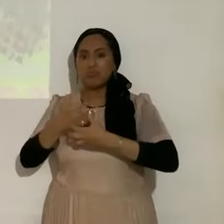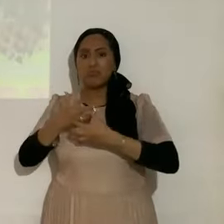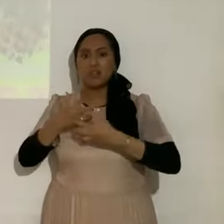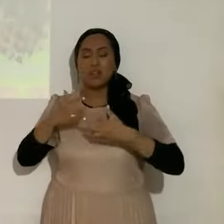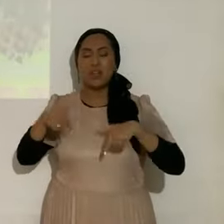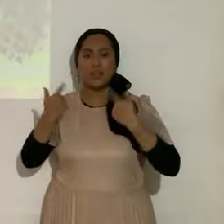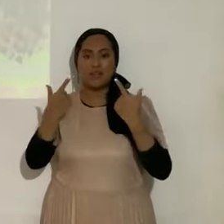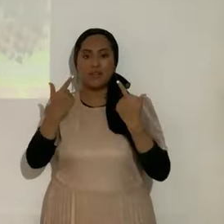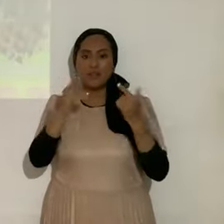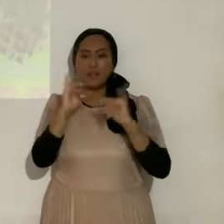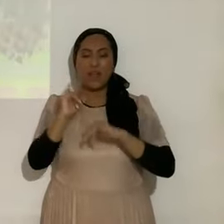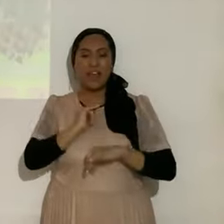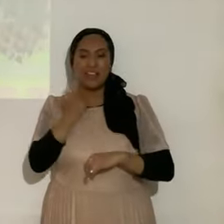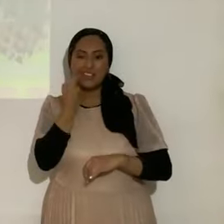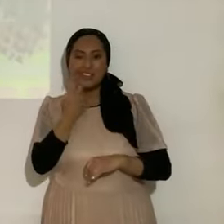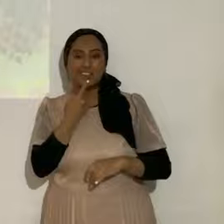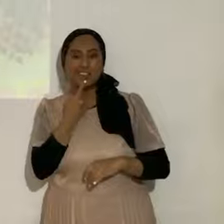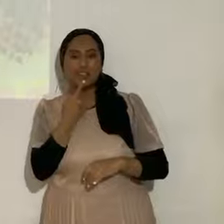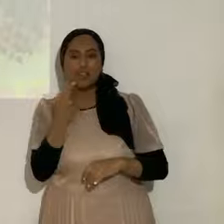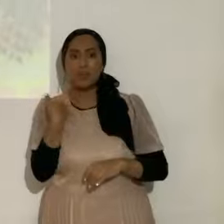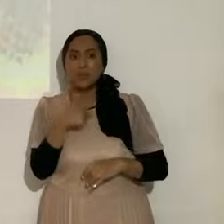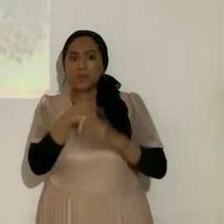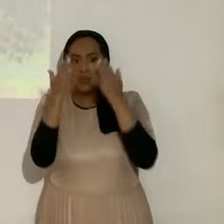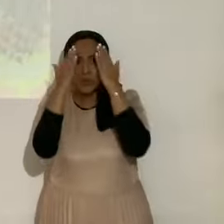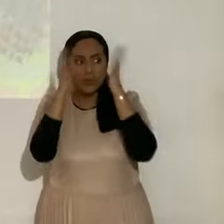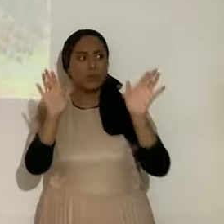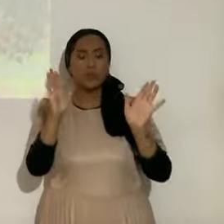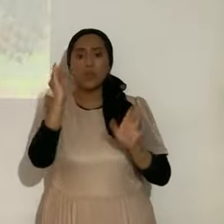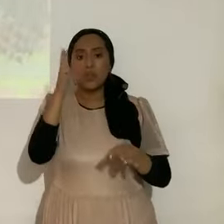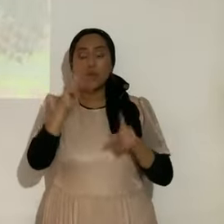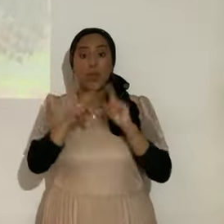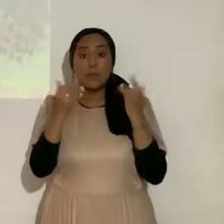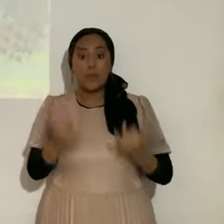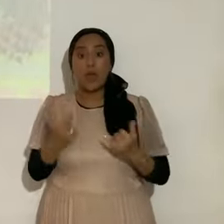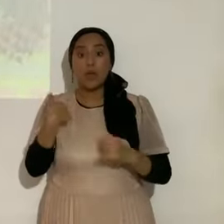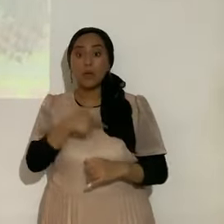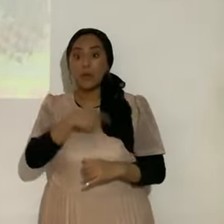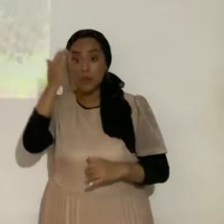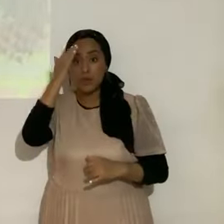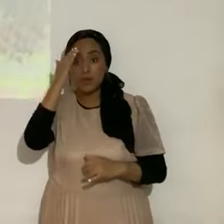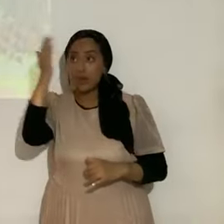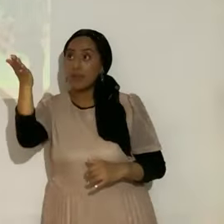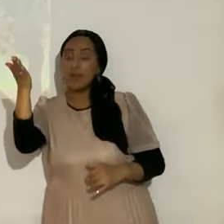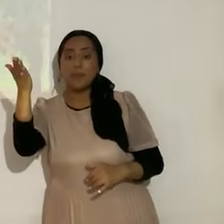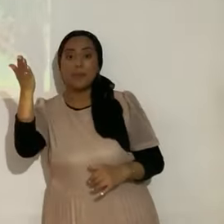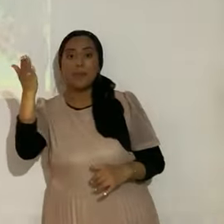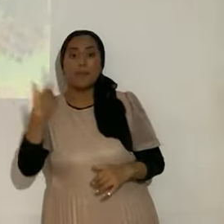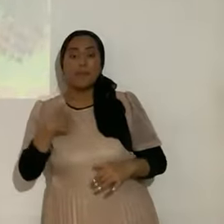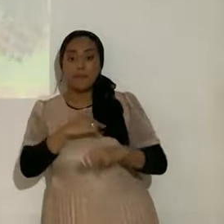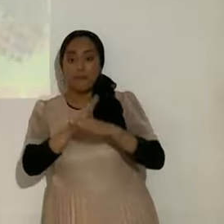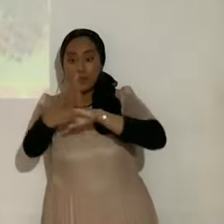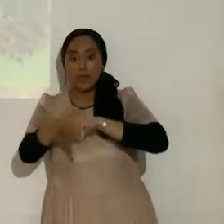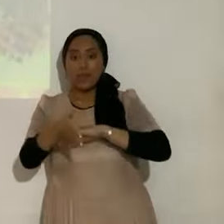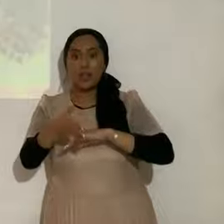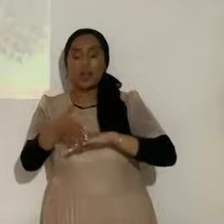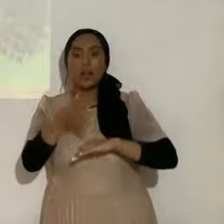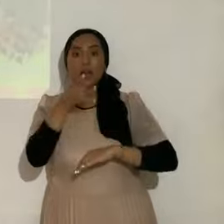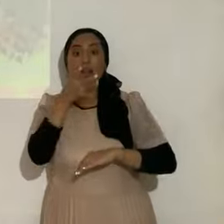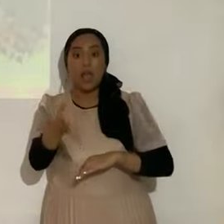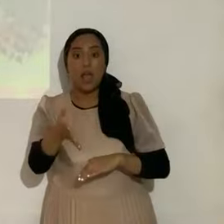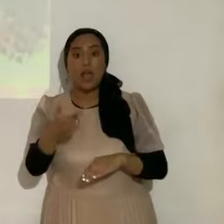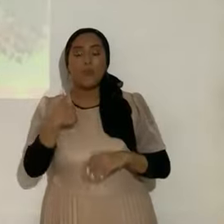vivíamos así como lo acabo de leer, porque no conocíamos a Yahweh. Pero ahora que lo conocemos, hemos pasado a la luz.